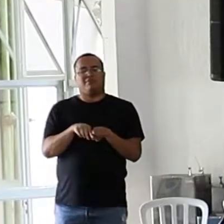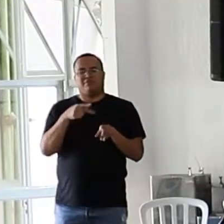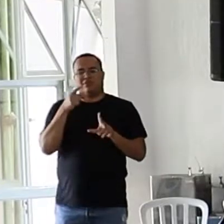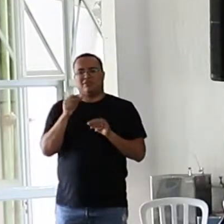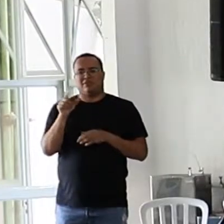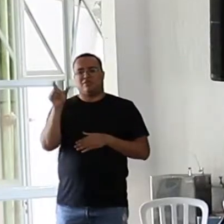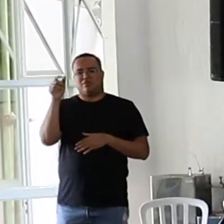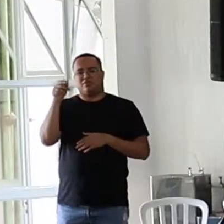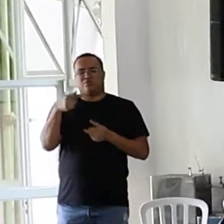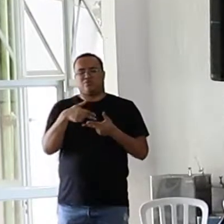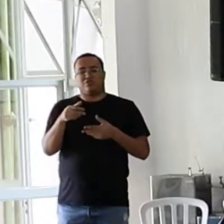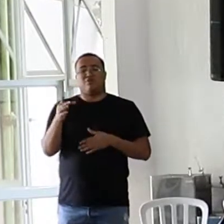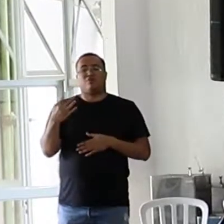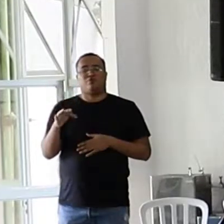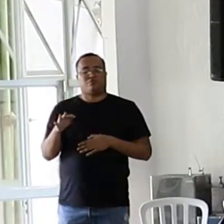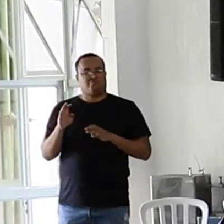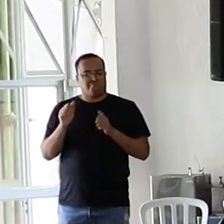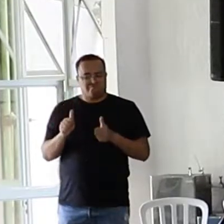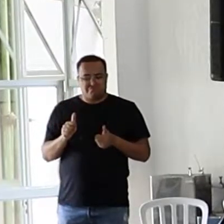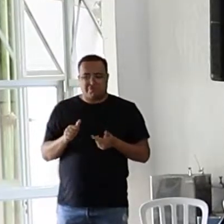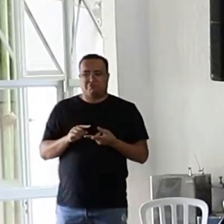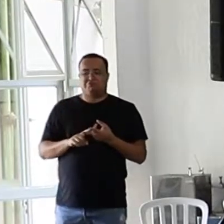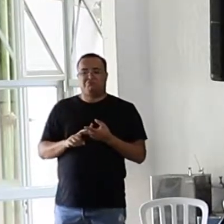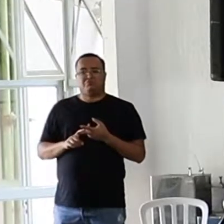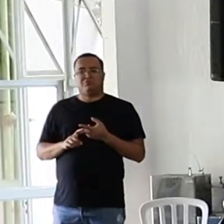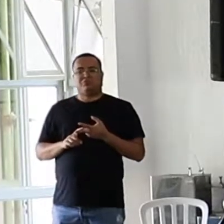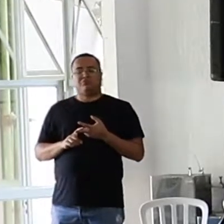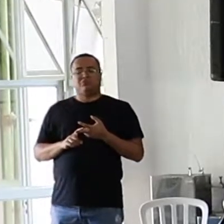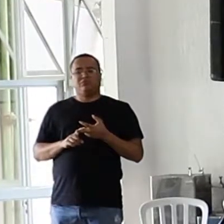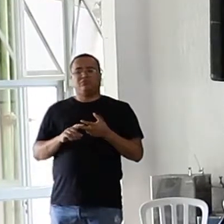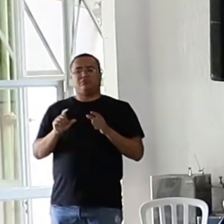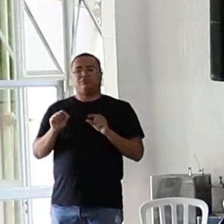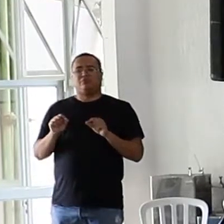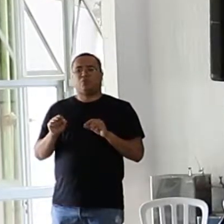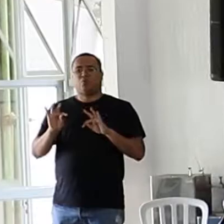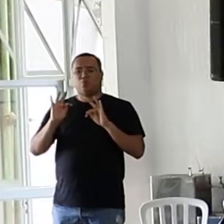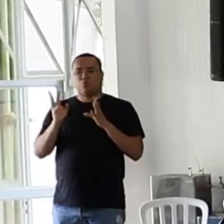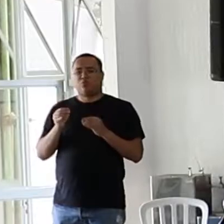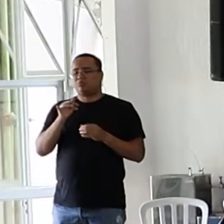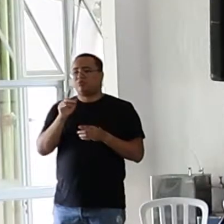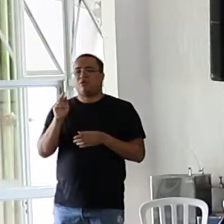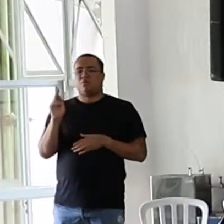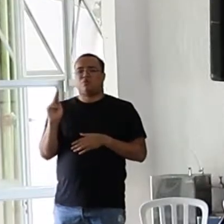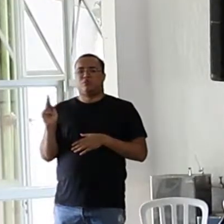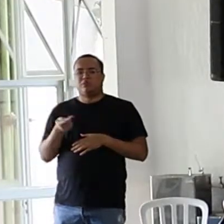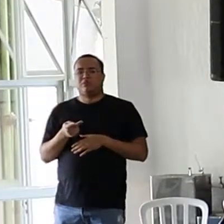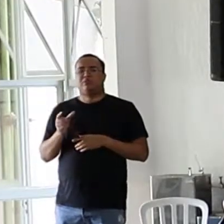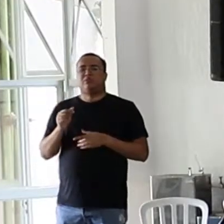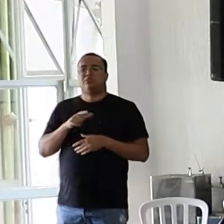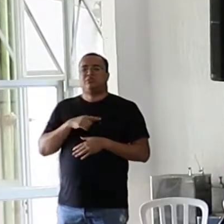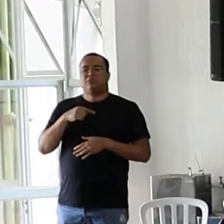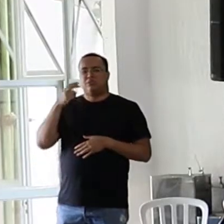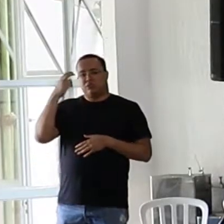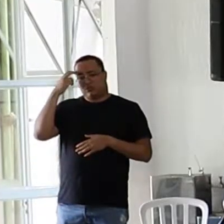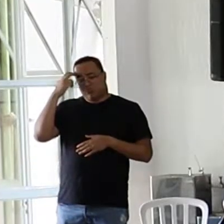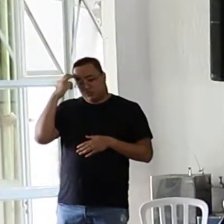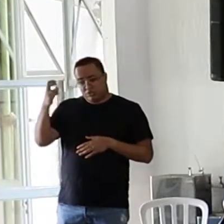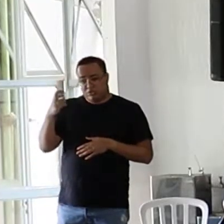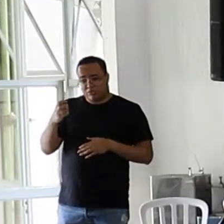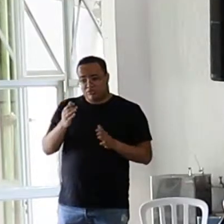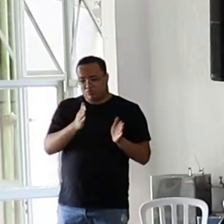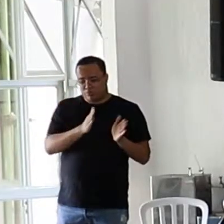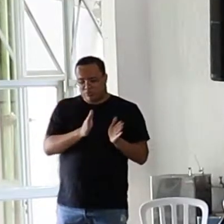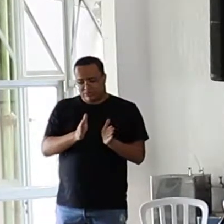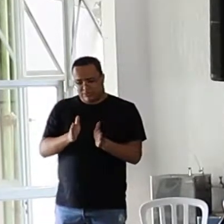a secretária Vanessa estará em São Luís no encontro das cidades brasileiras património Mundial lançando